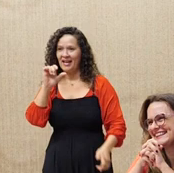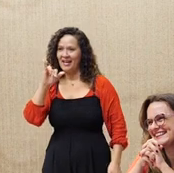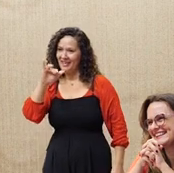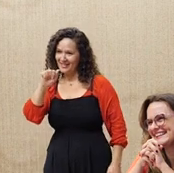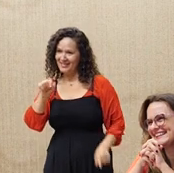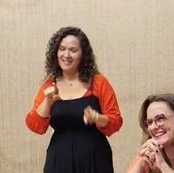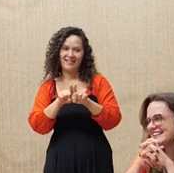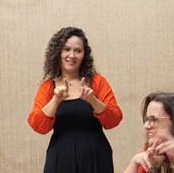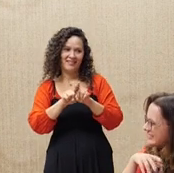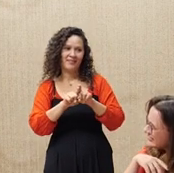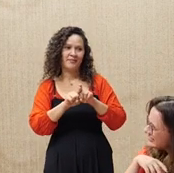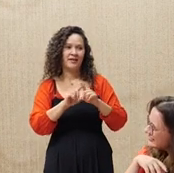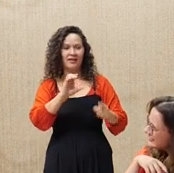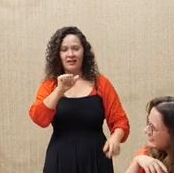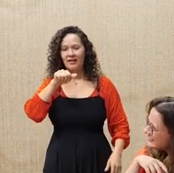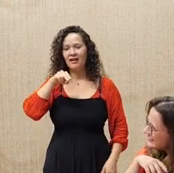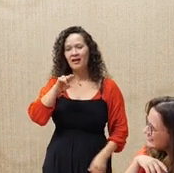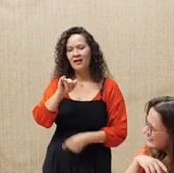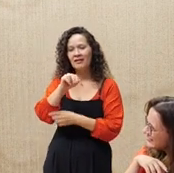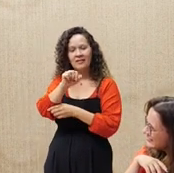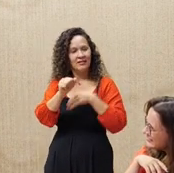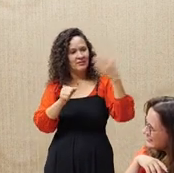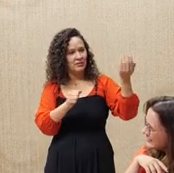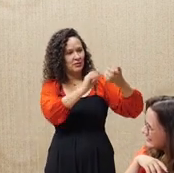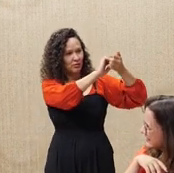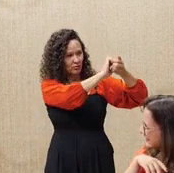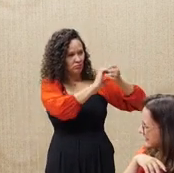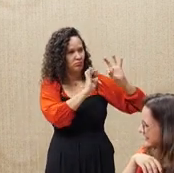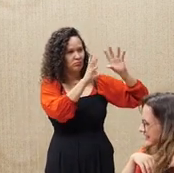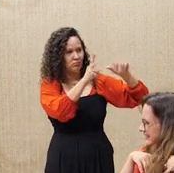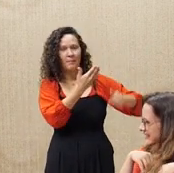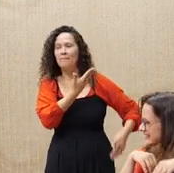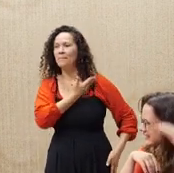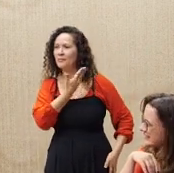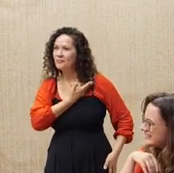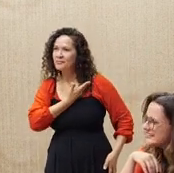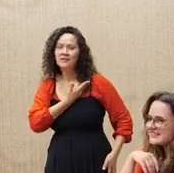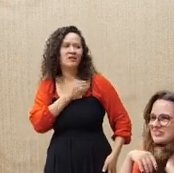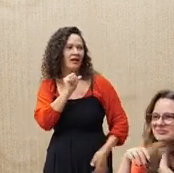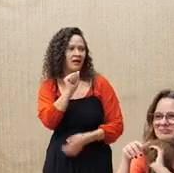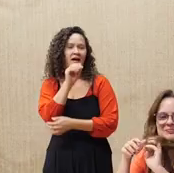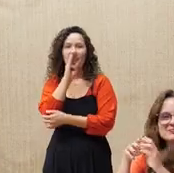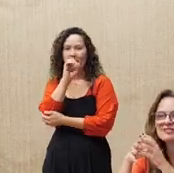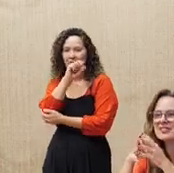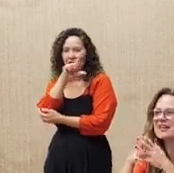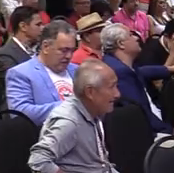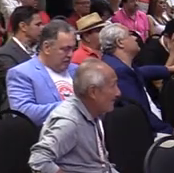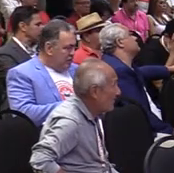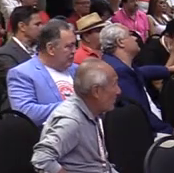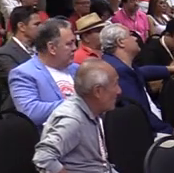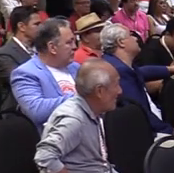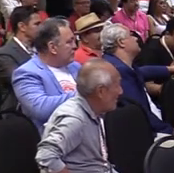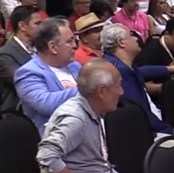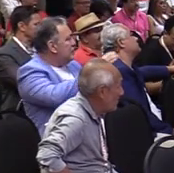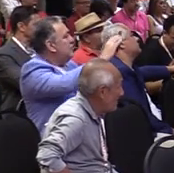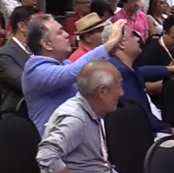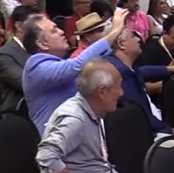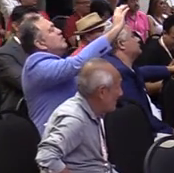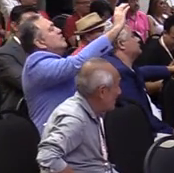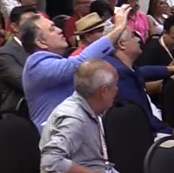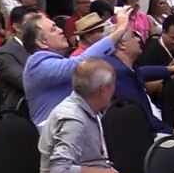também, Cantalice, Benedito Mariano, Luiz e o meu grande amigo Abidael. E assim cumprimento todos os